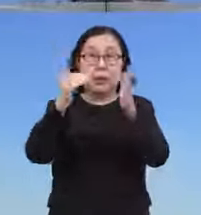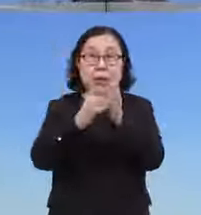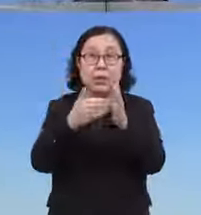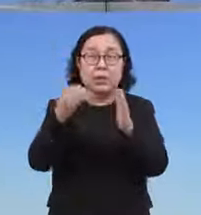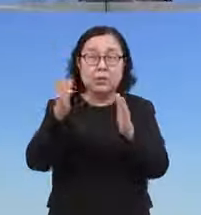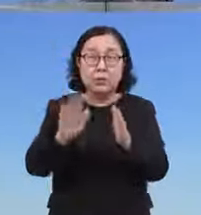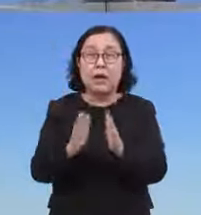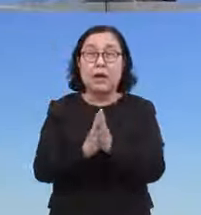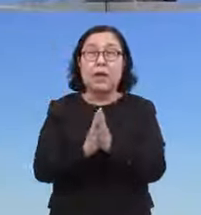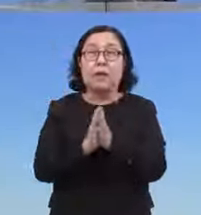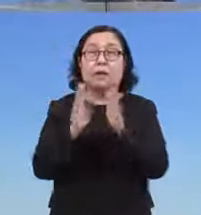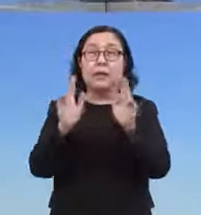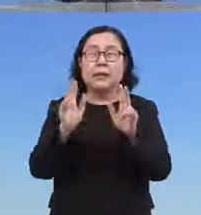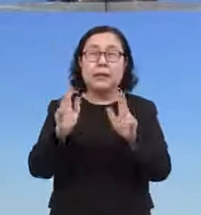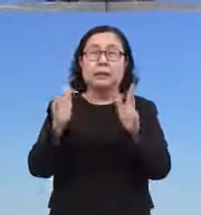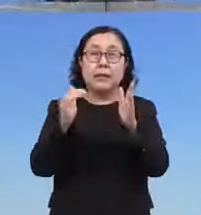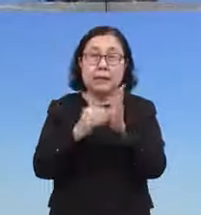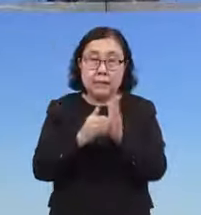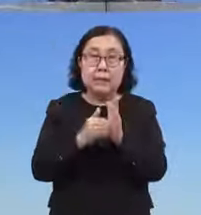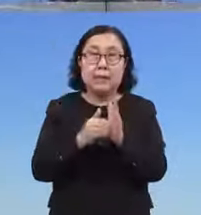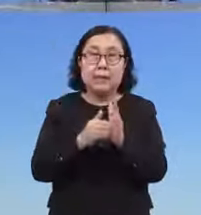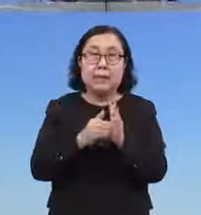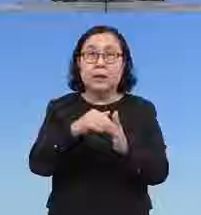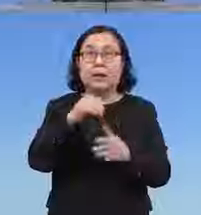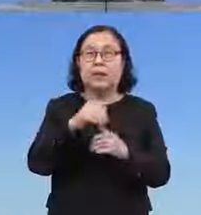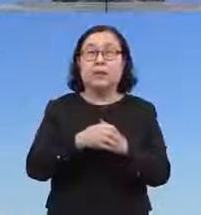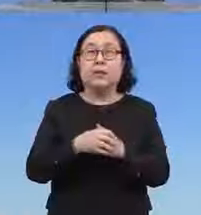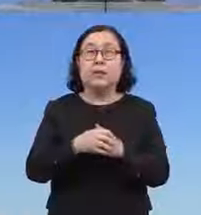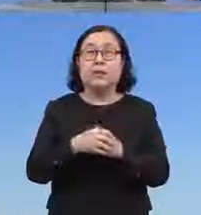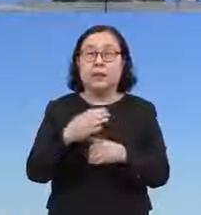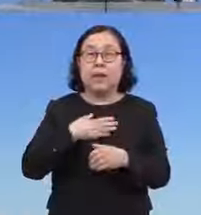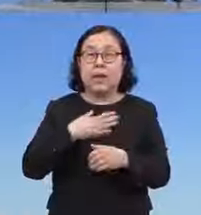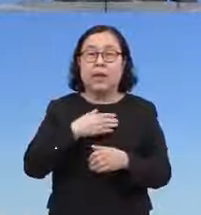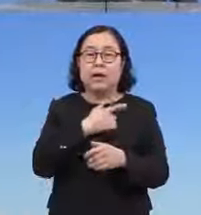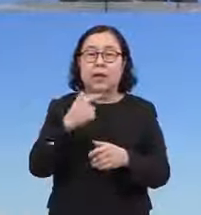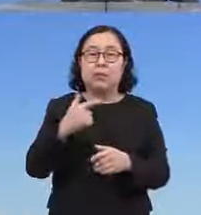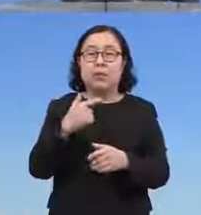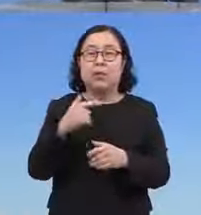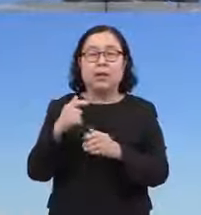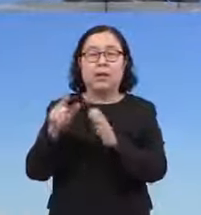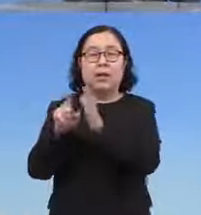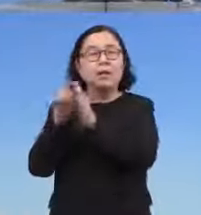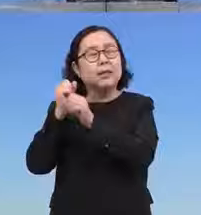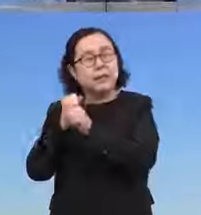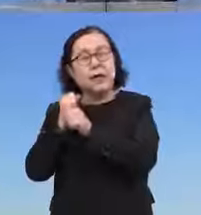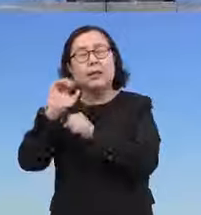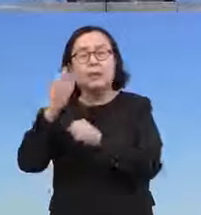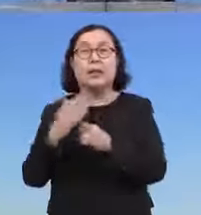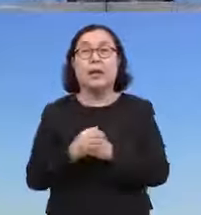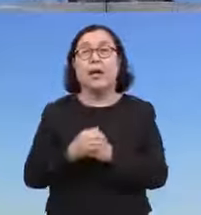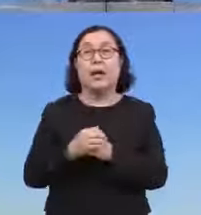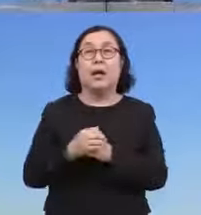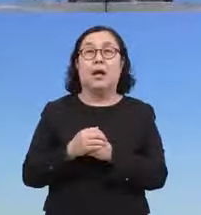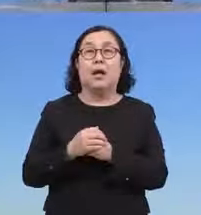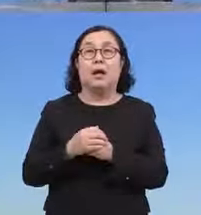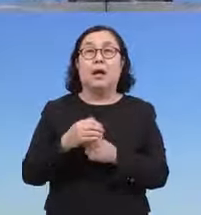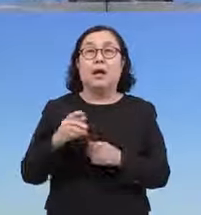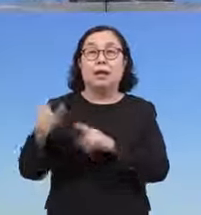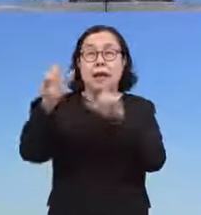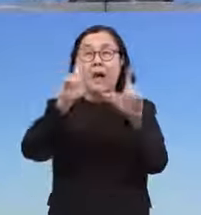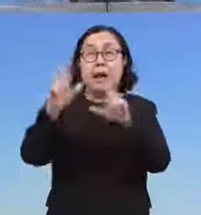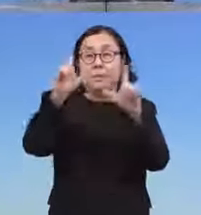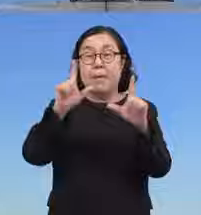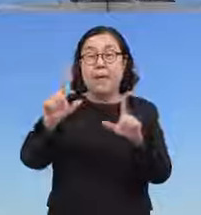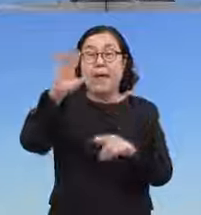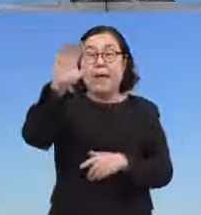돼요. 여러분, 교회에서 열심히 내시는 분들 너무너무 감사하고요. 저는 그분들이 삶의